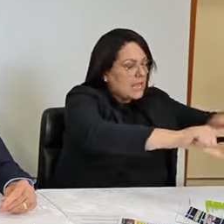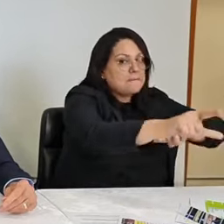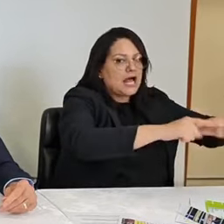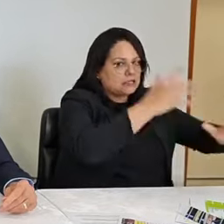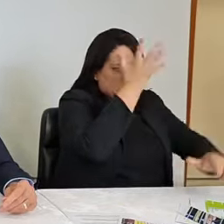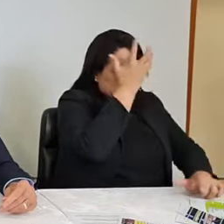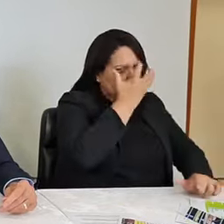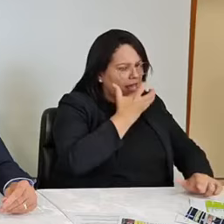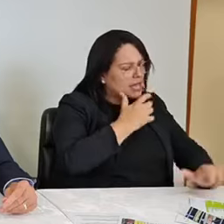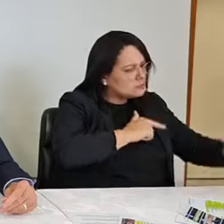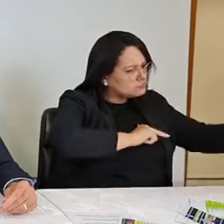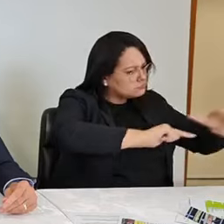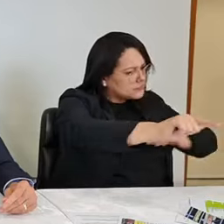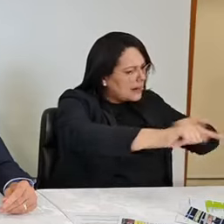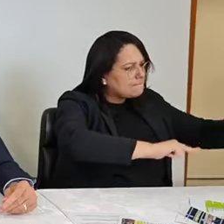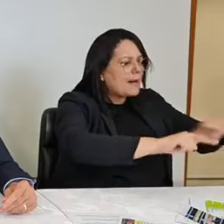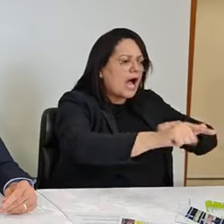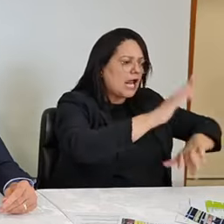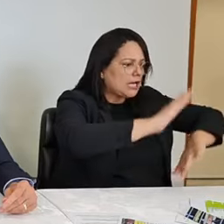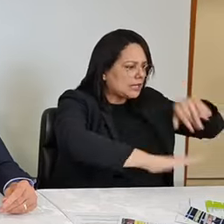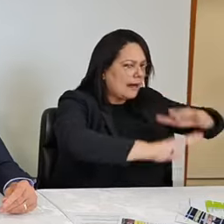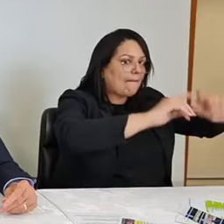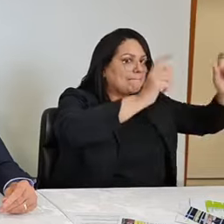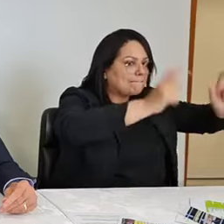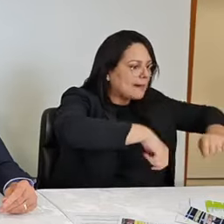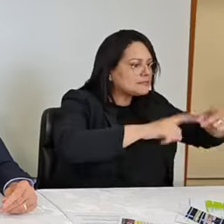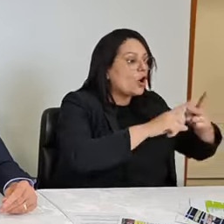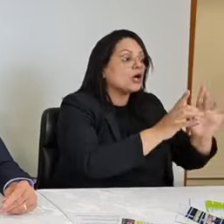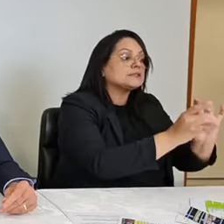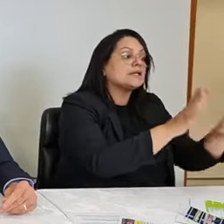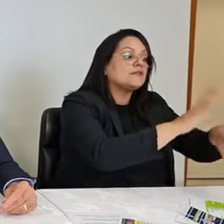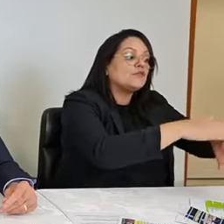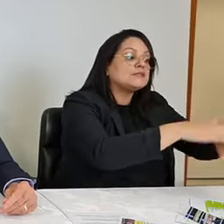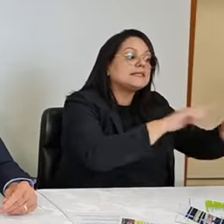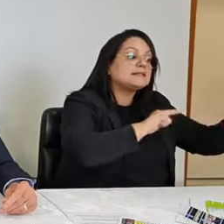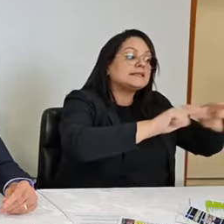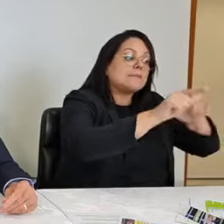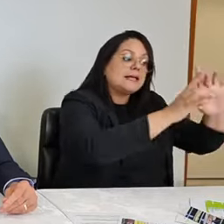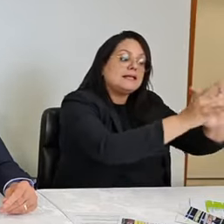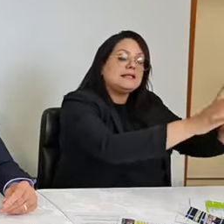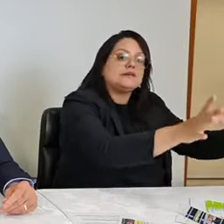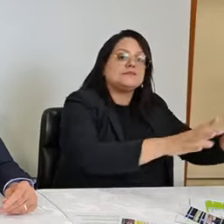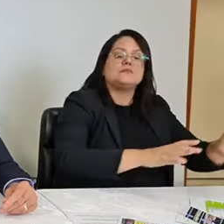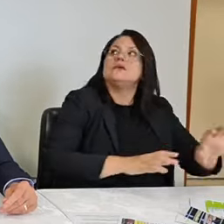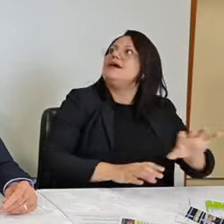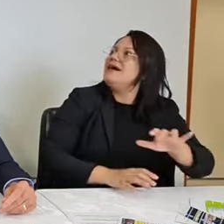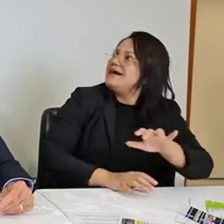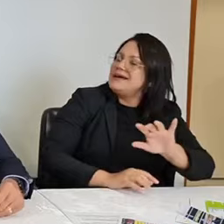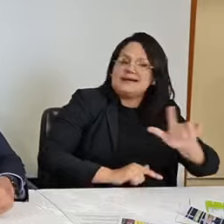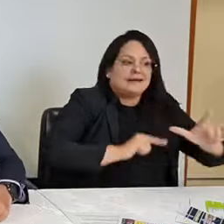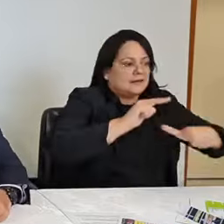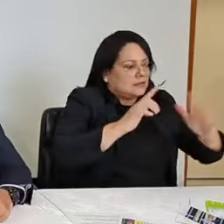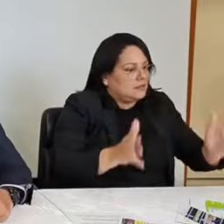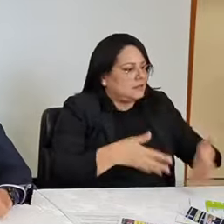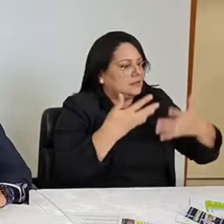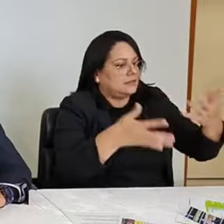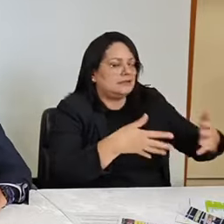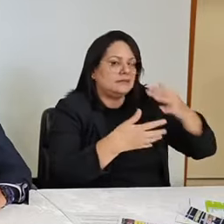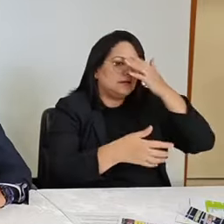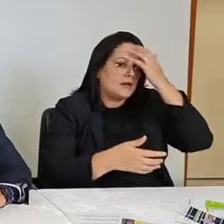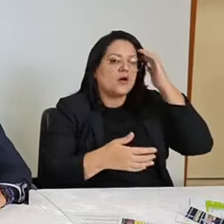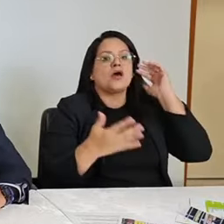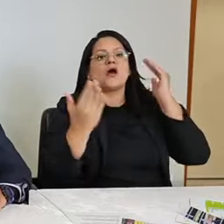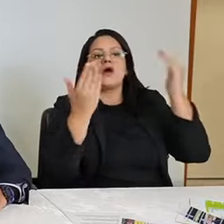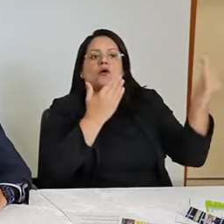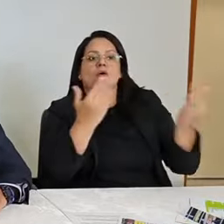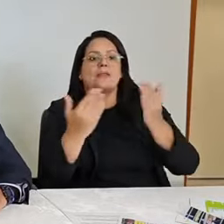dá a autonomia que o senhor dá para a gente, independência técnica para gerir uma empresa, ela vai ser bem gerida. Aí compara com os Correios de 10